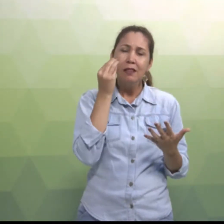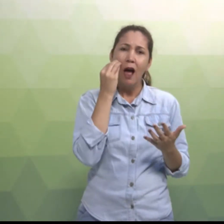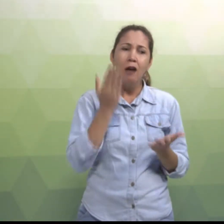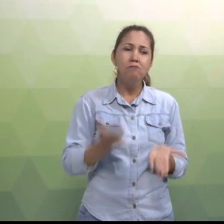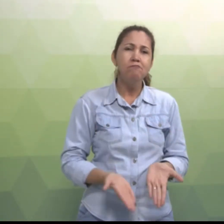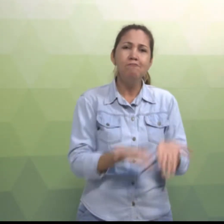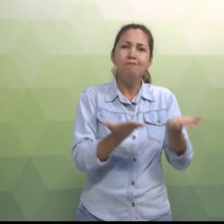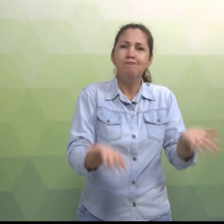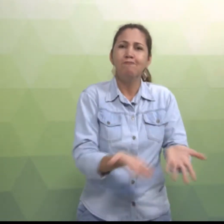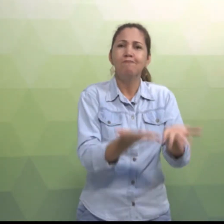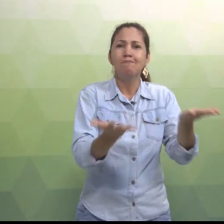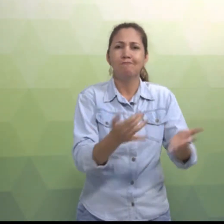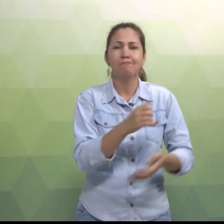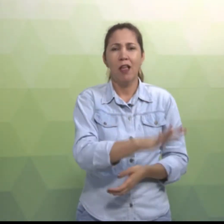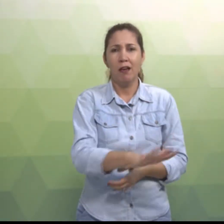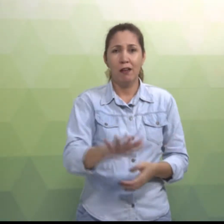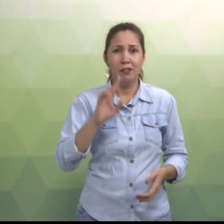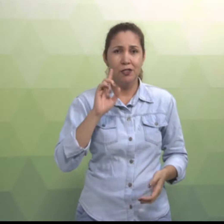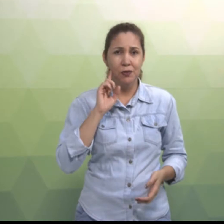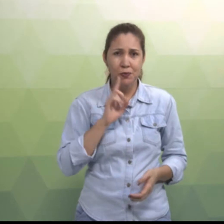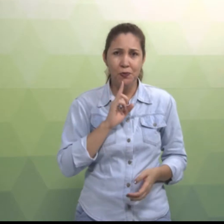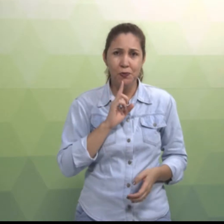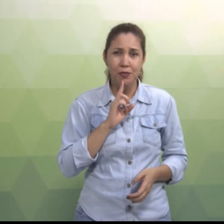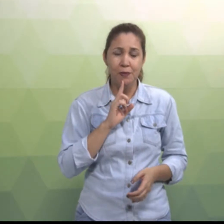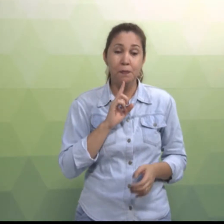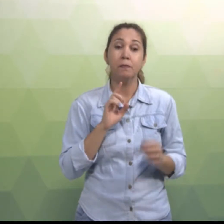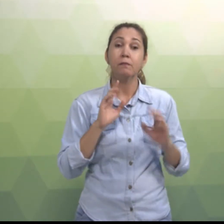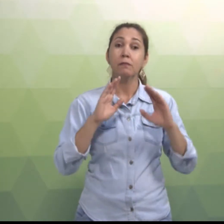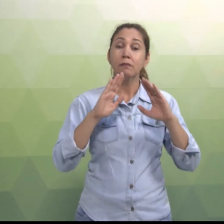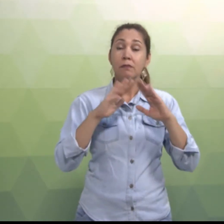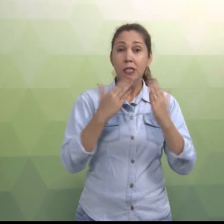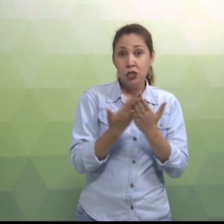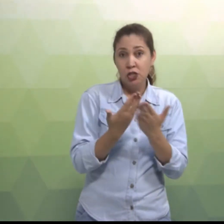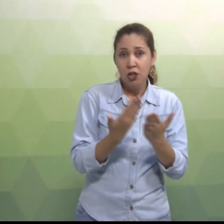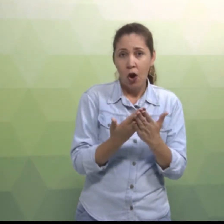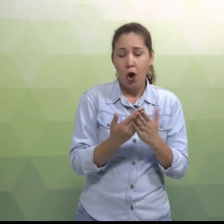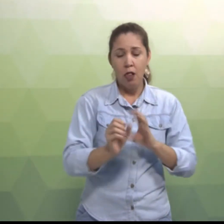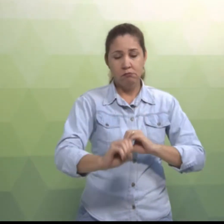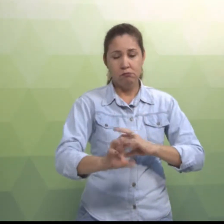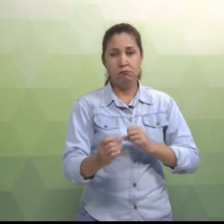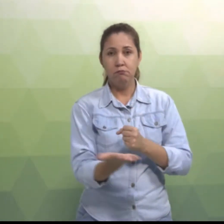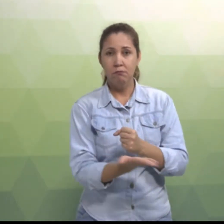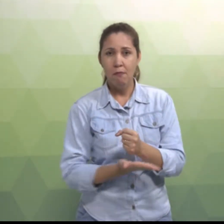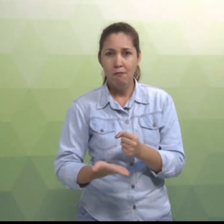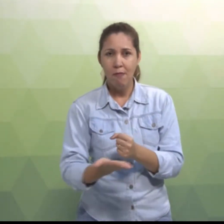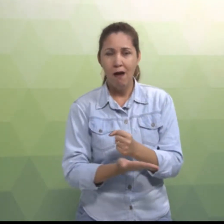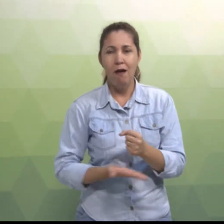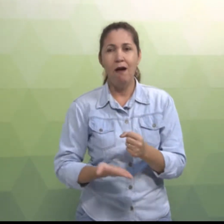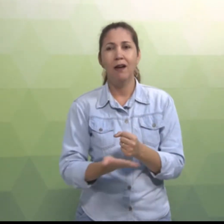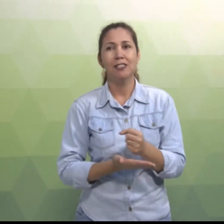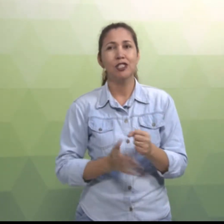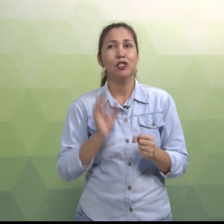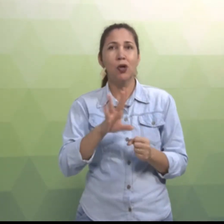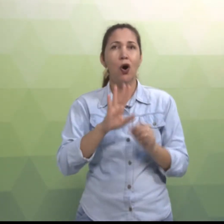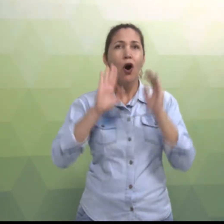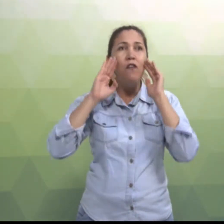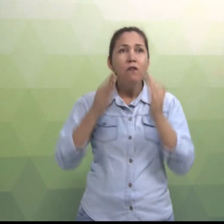que podemos trabalhar inerentes ao surdo, de forma que vai estimulá-lo. Então, na escola,